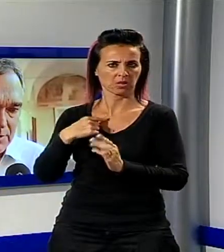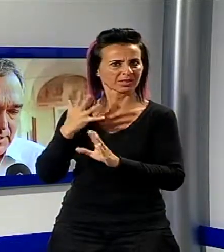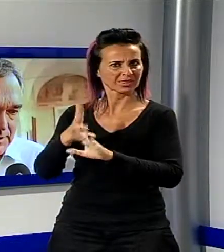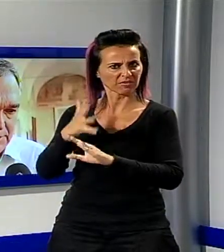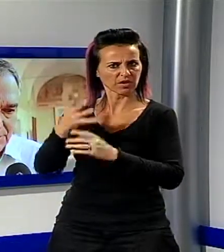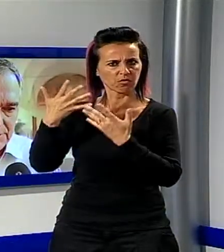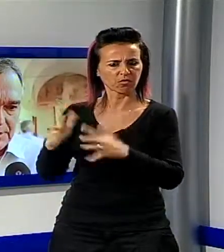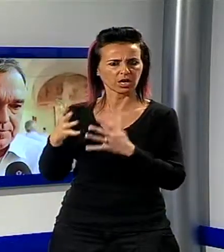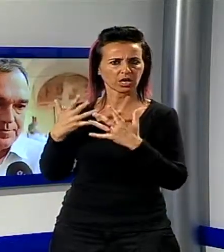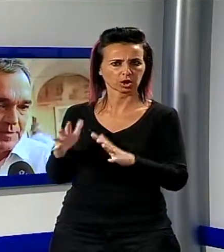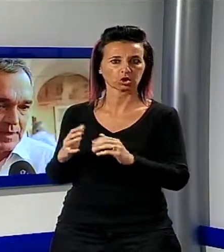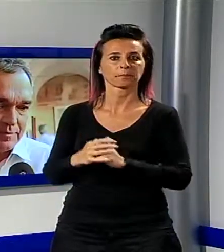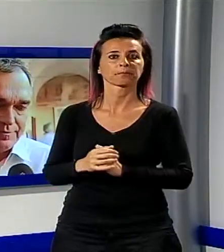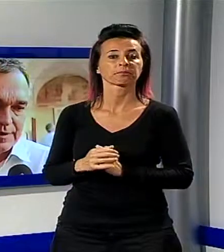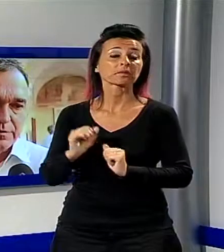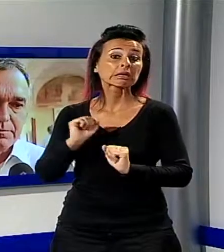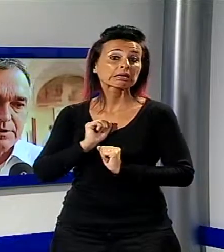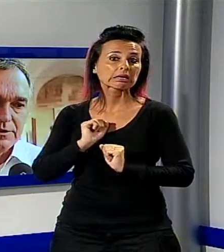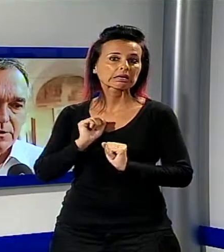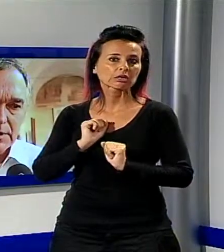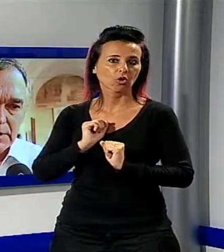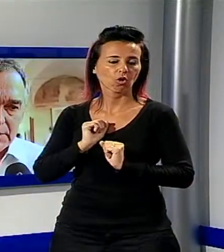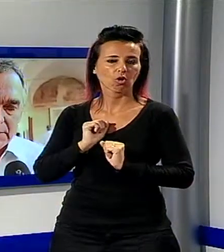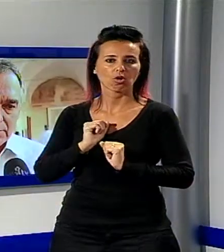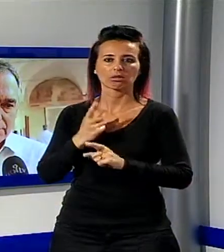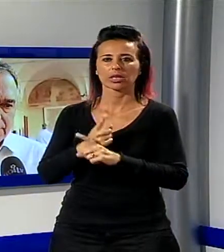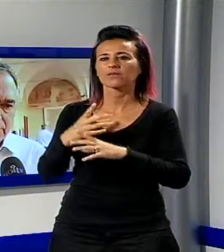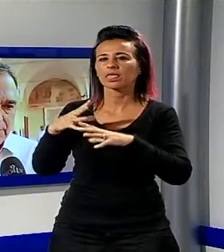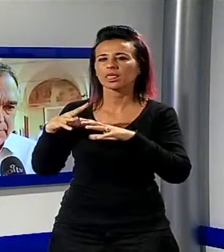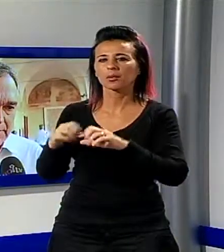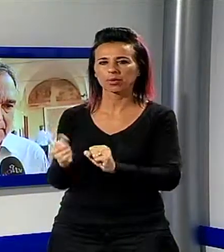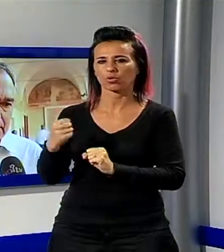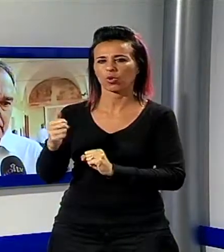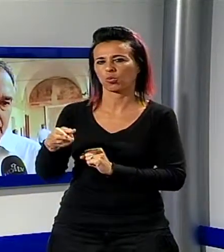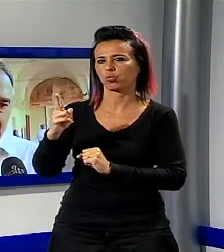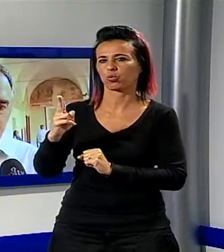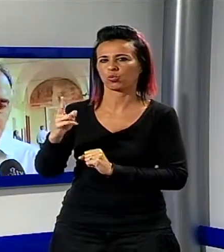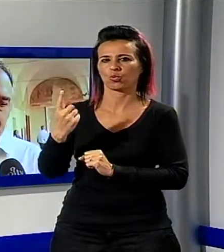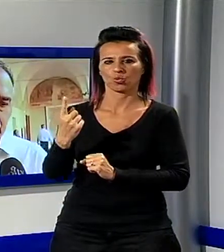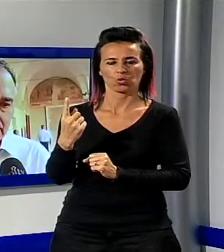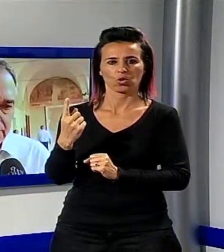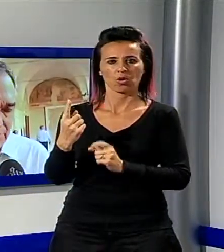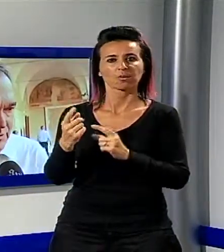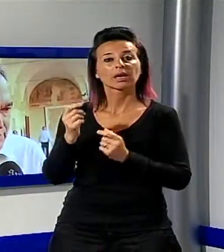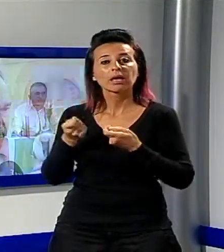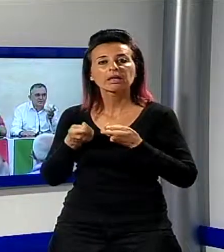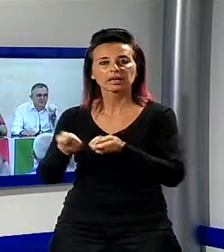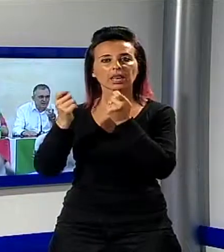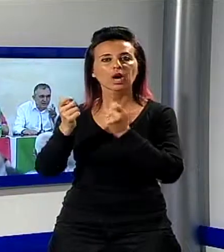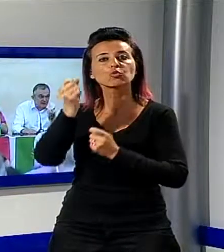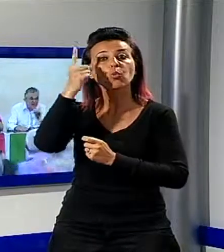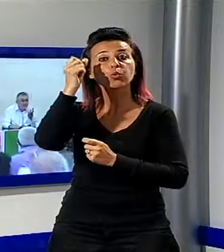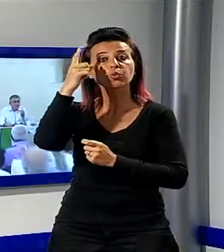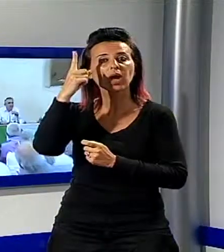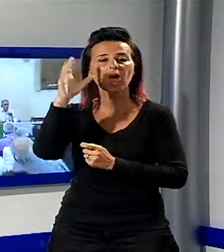Penso anche che ci sia da fare un impegno ulteriore per il rilancio anche culturale e turistico della